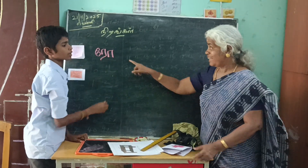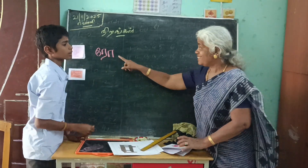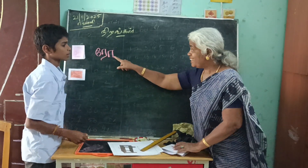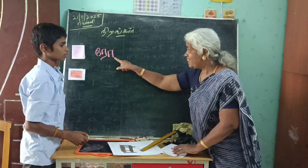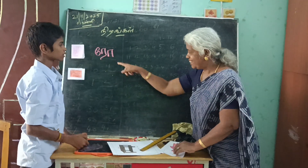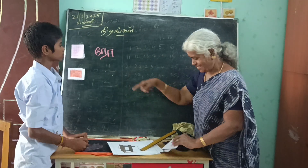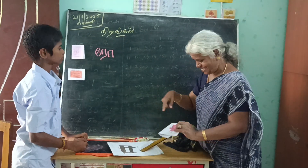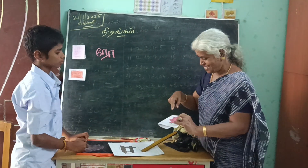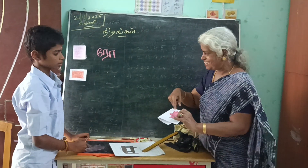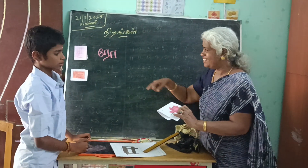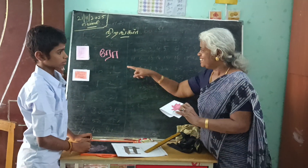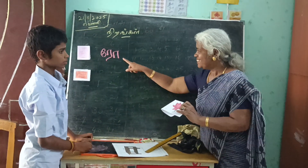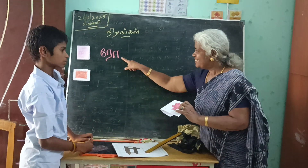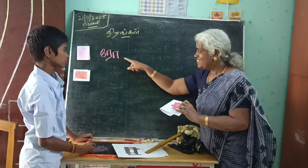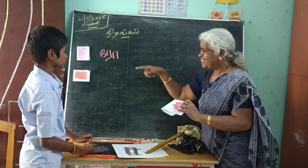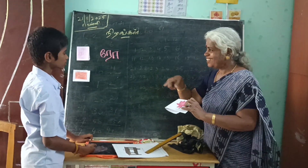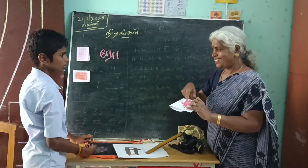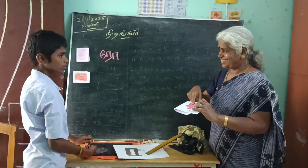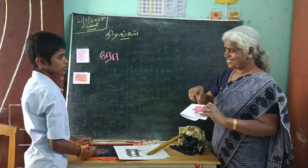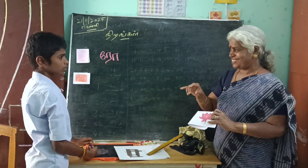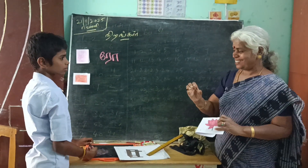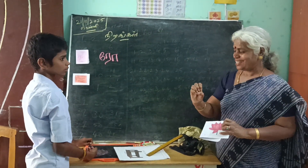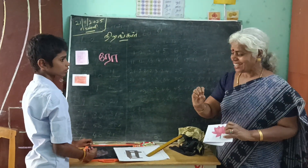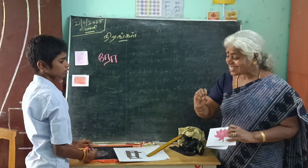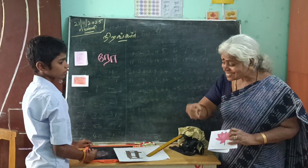இதே கலர் தான். இதே கலர் தான். இஸ்